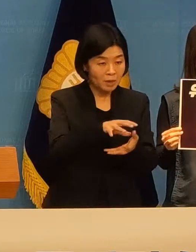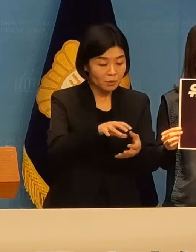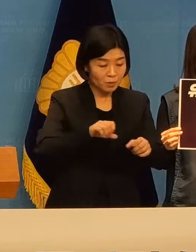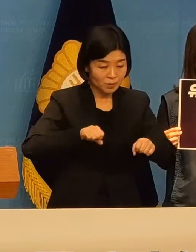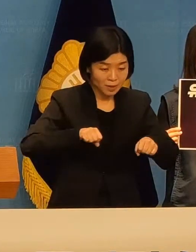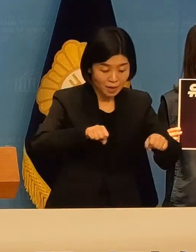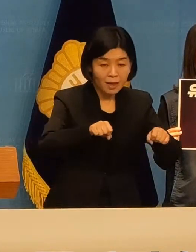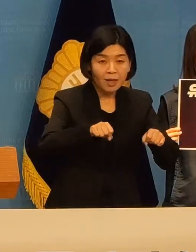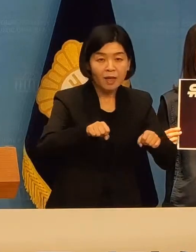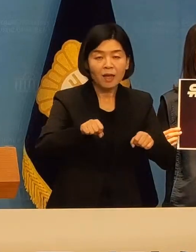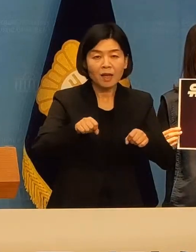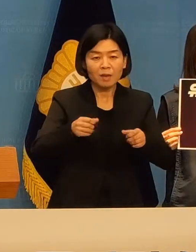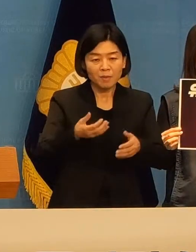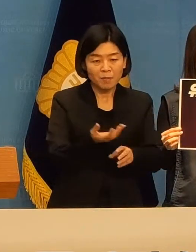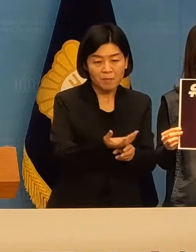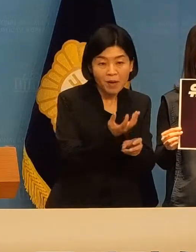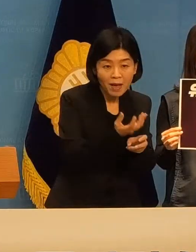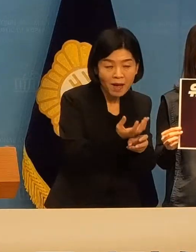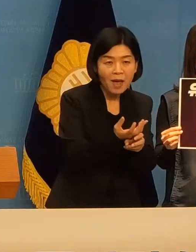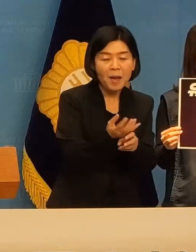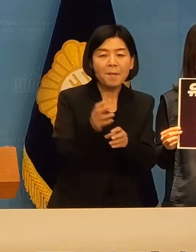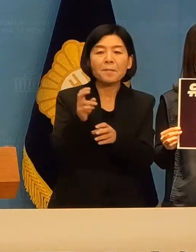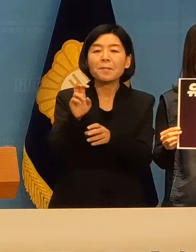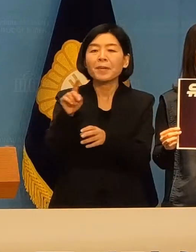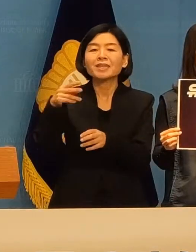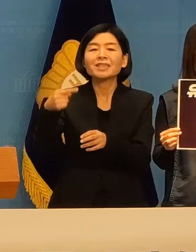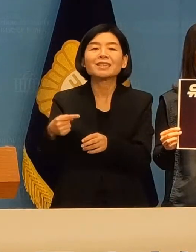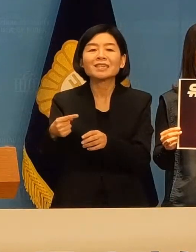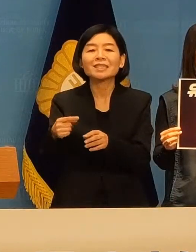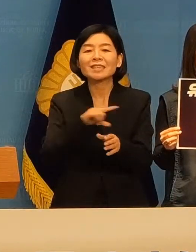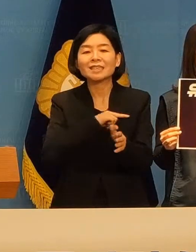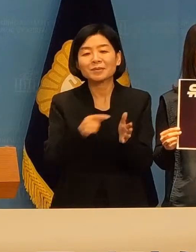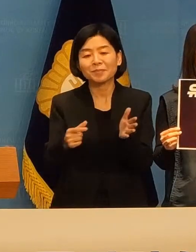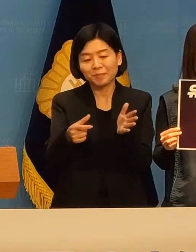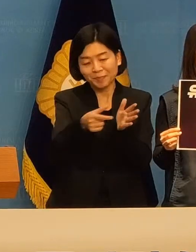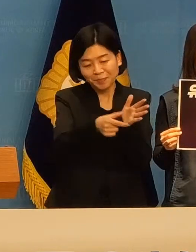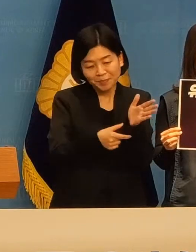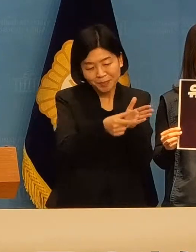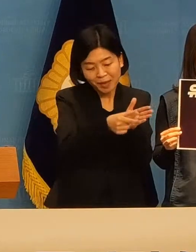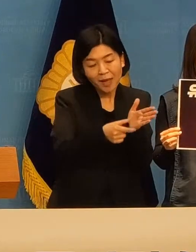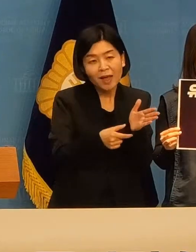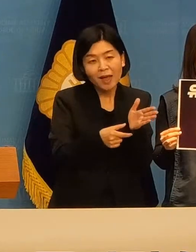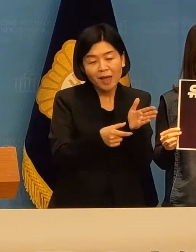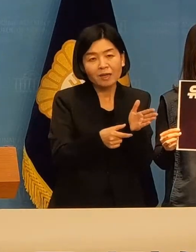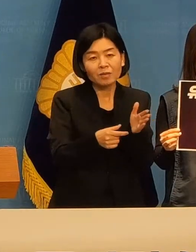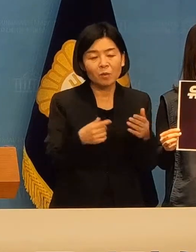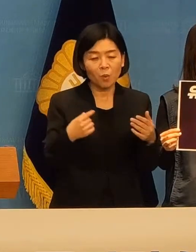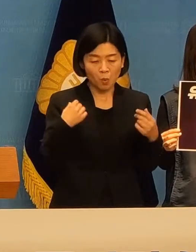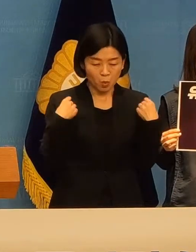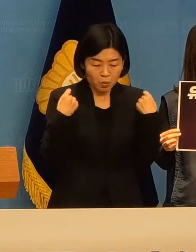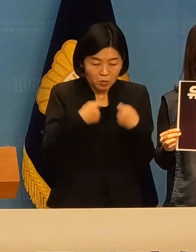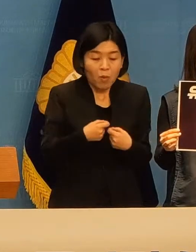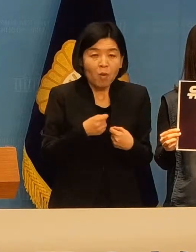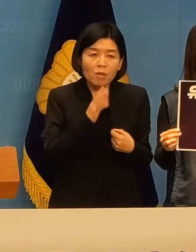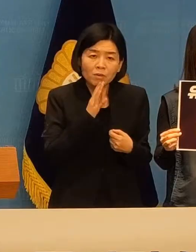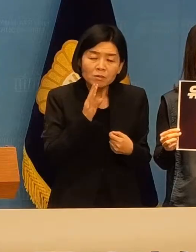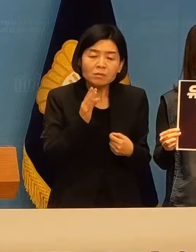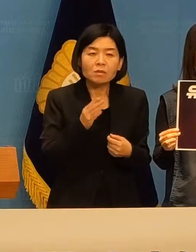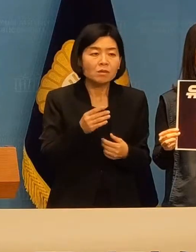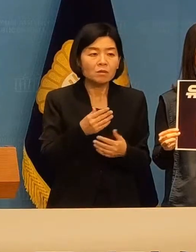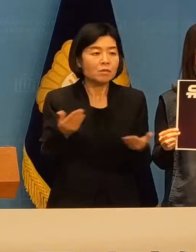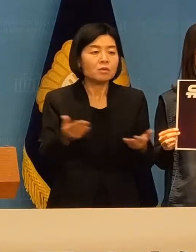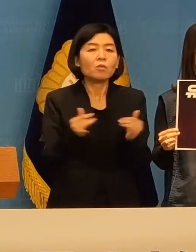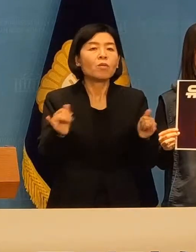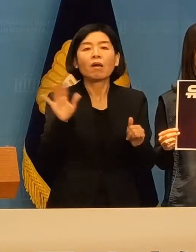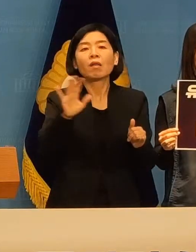마트를 상징하는 CI를 도색하고 해당 마트의 유니폼을 입고 일하고 있지만 마트 직원이 아닙니다. 소위